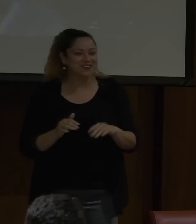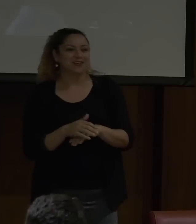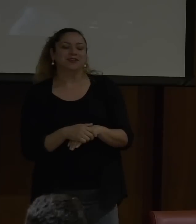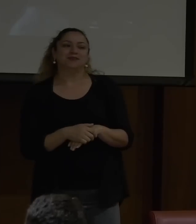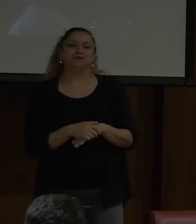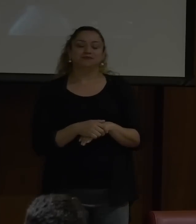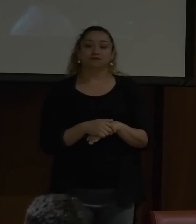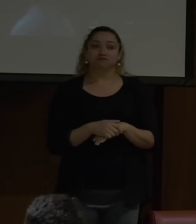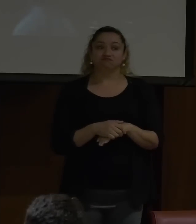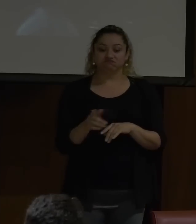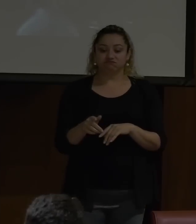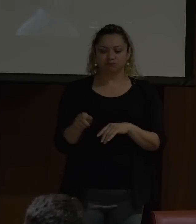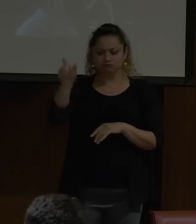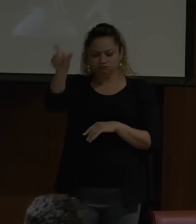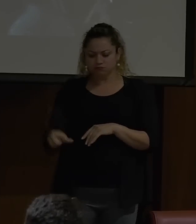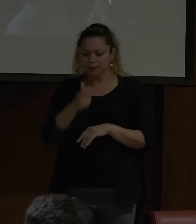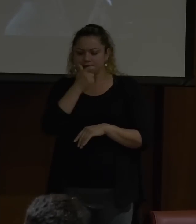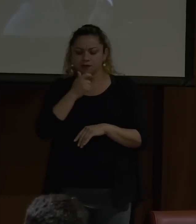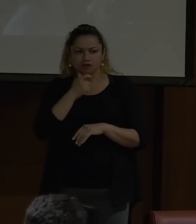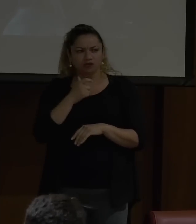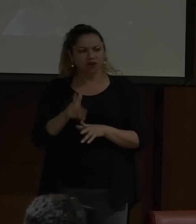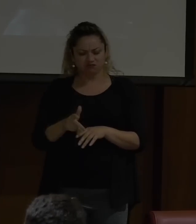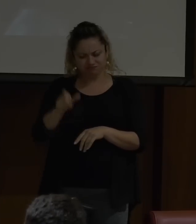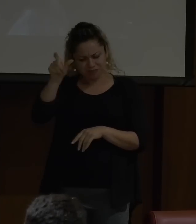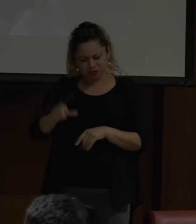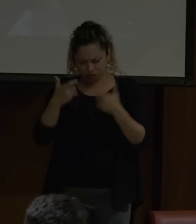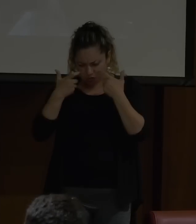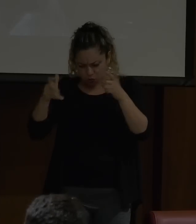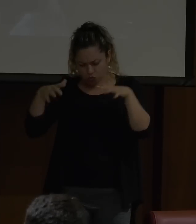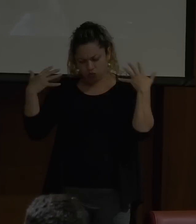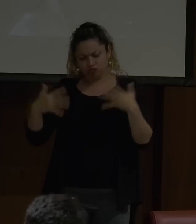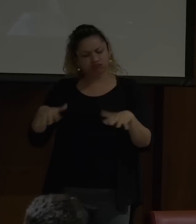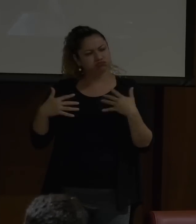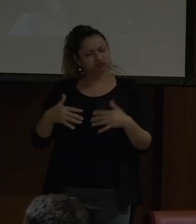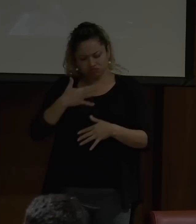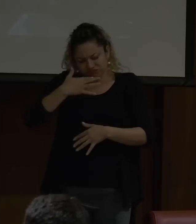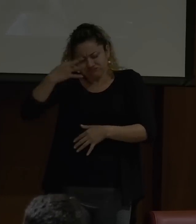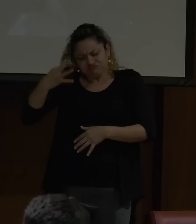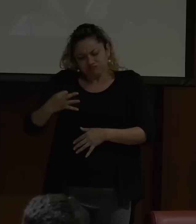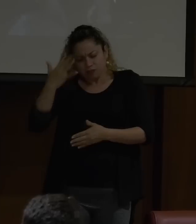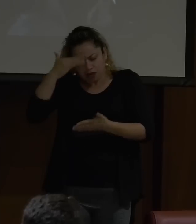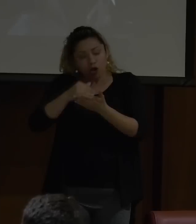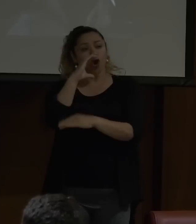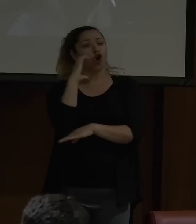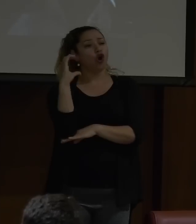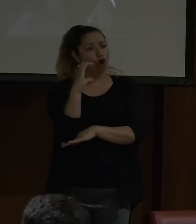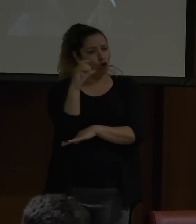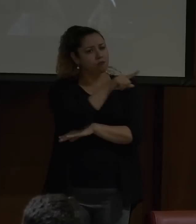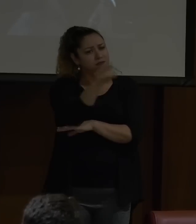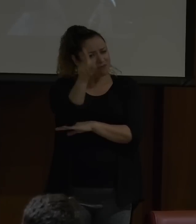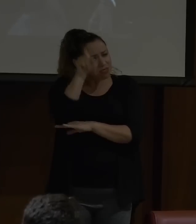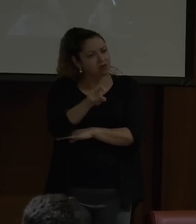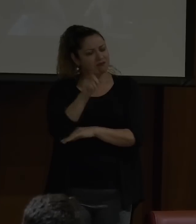la historia de un hombre decente, como es la historia de Leandro Díaz, creo que es una historia que Colombia debe cada vez